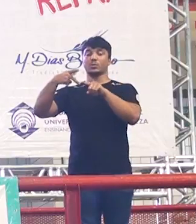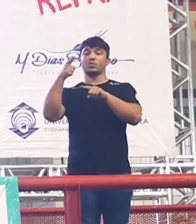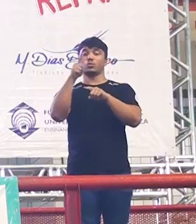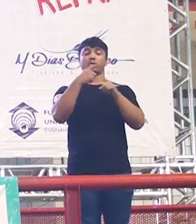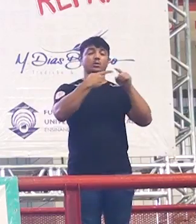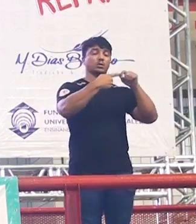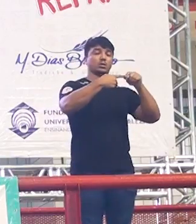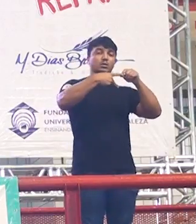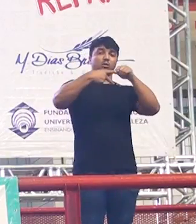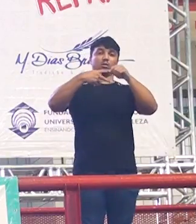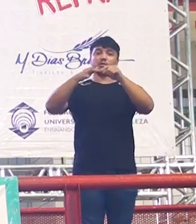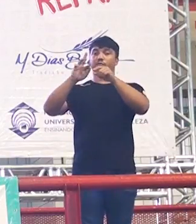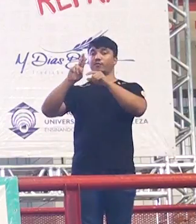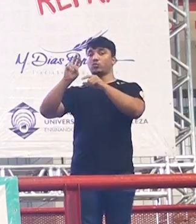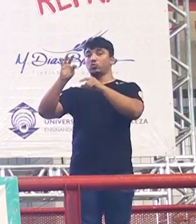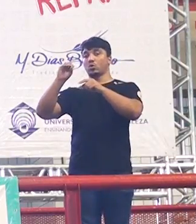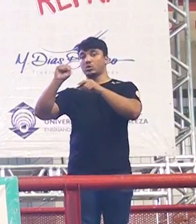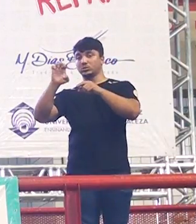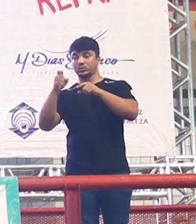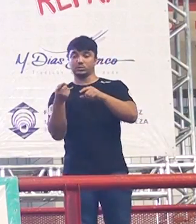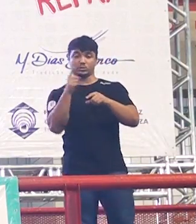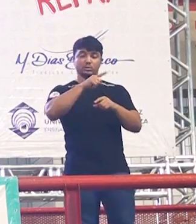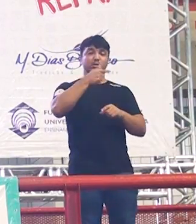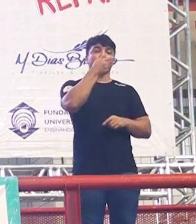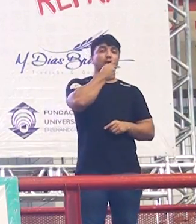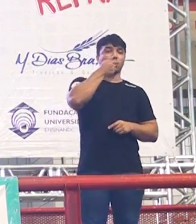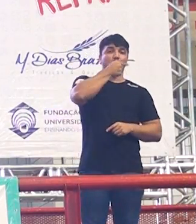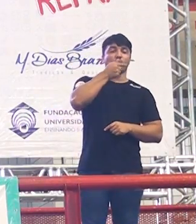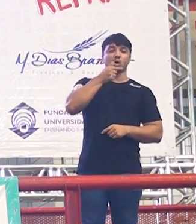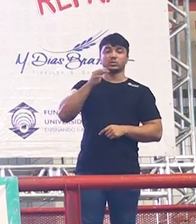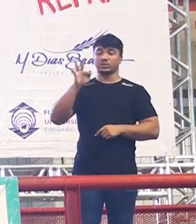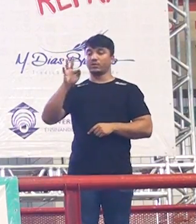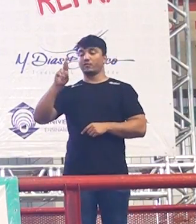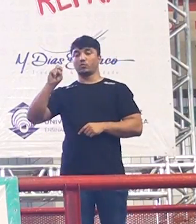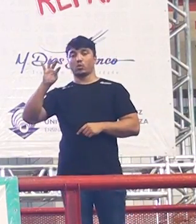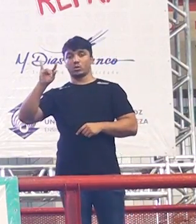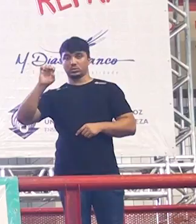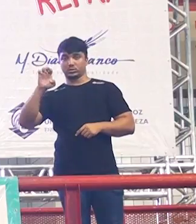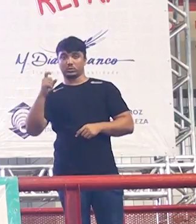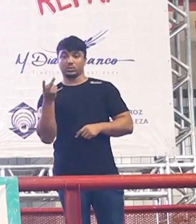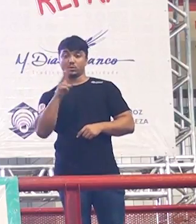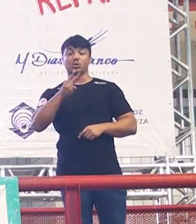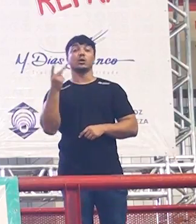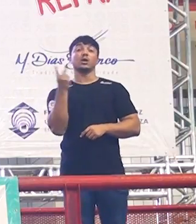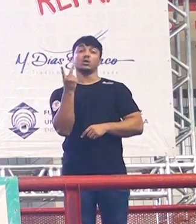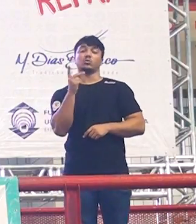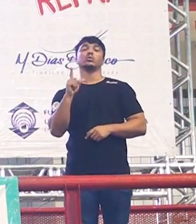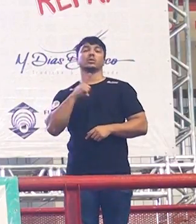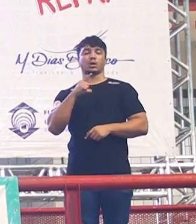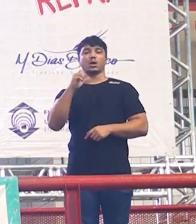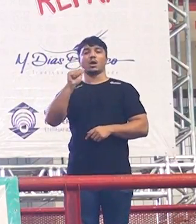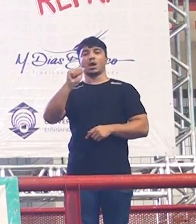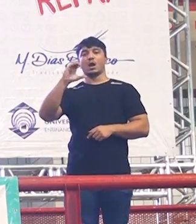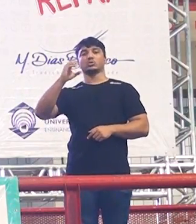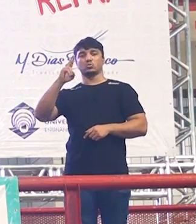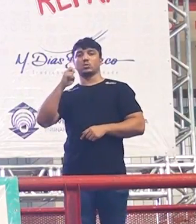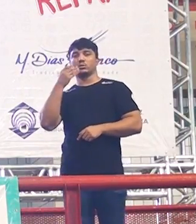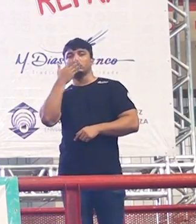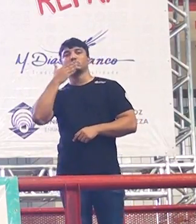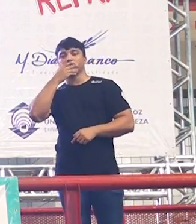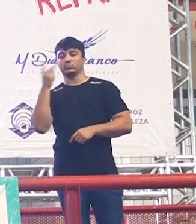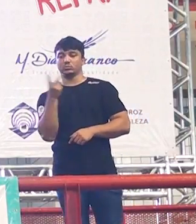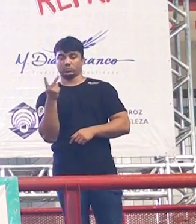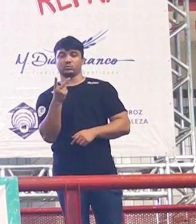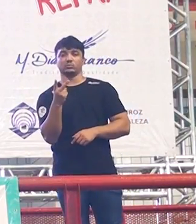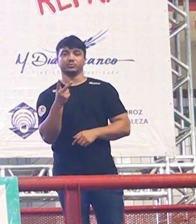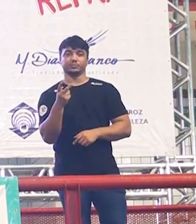glicose, outra chamada frutose. Glicose e frutose são dois tipos de açúcares. Aí, esses açúcares